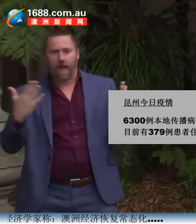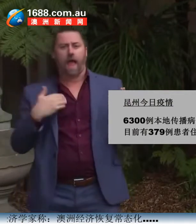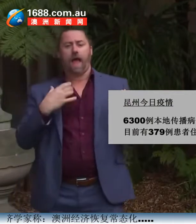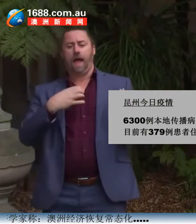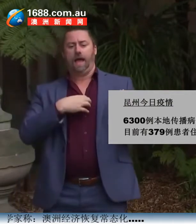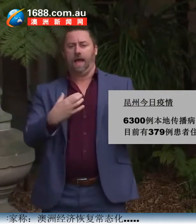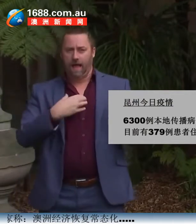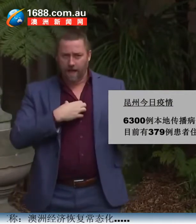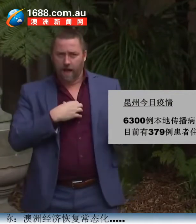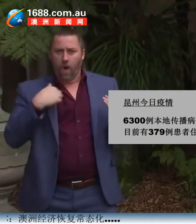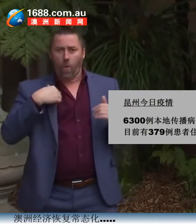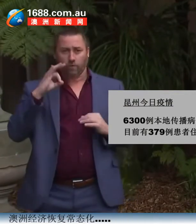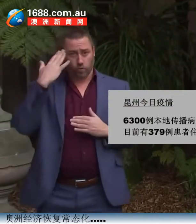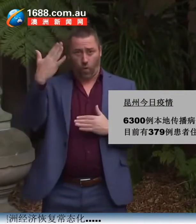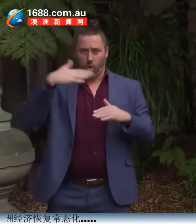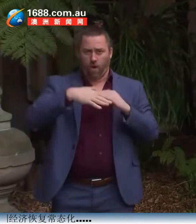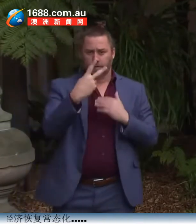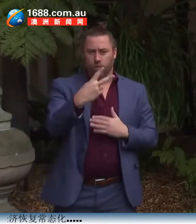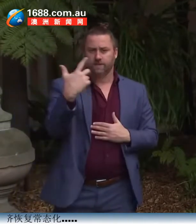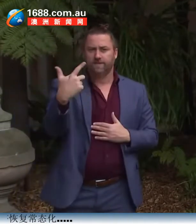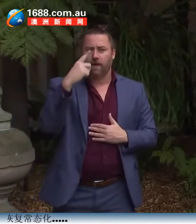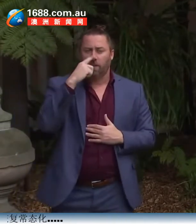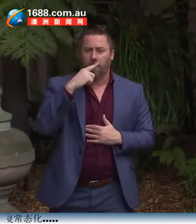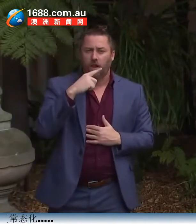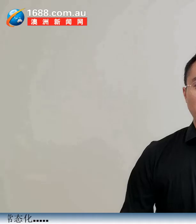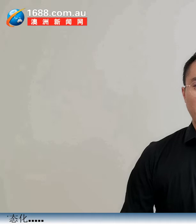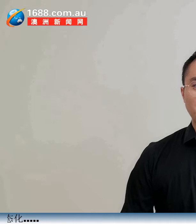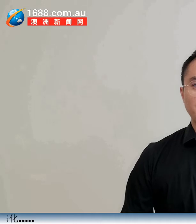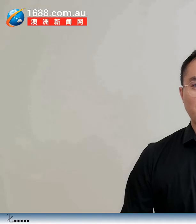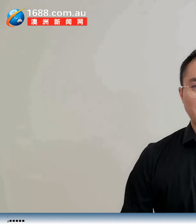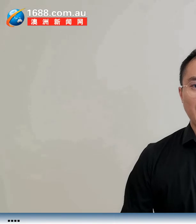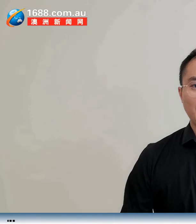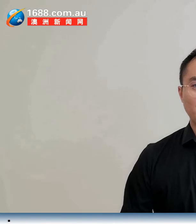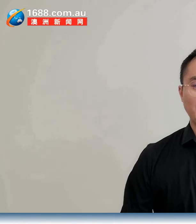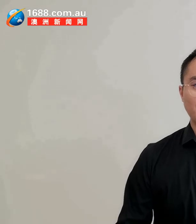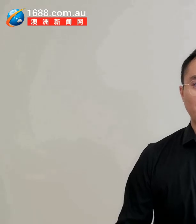院，35例在重症监护室接受治疗。以上